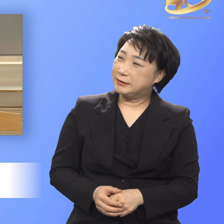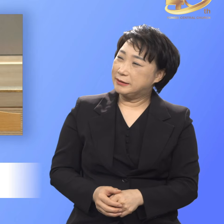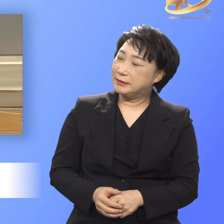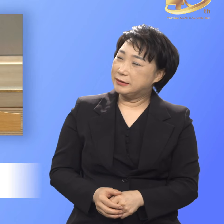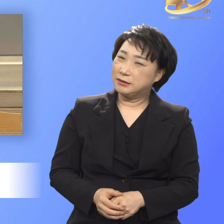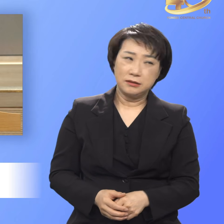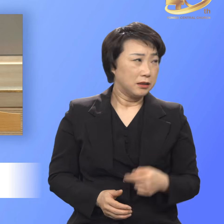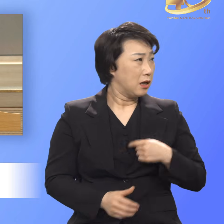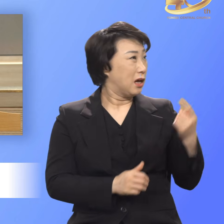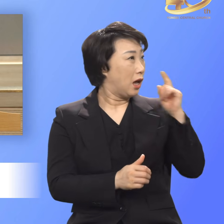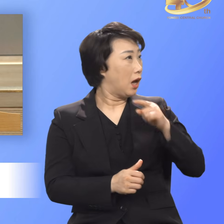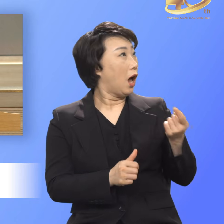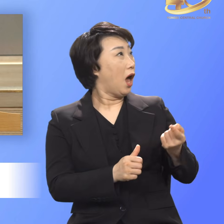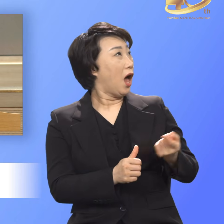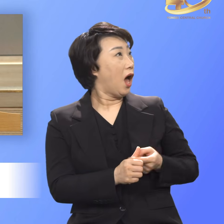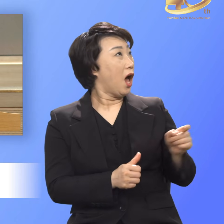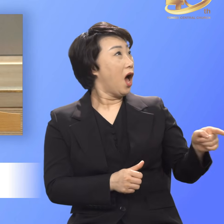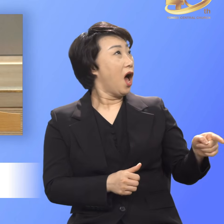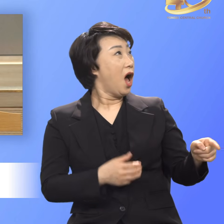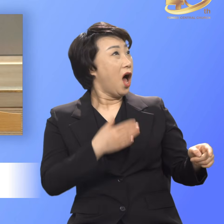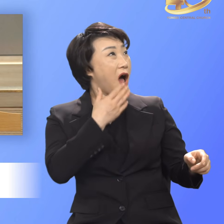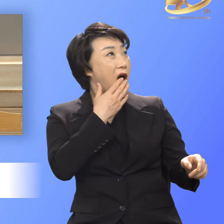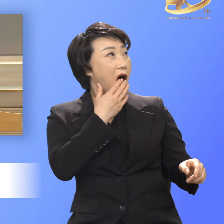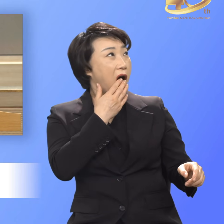초년이 왜 다 뭐 못된 년이죠.